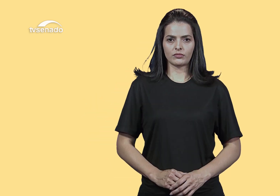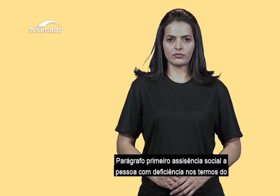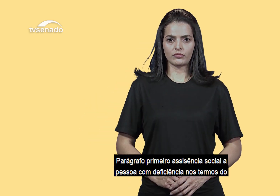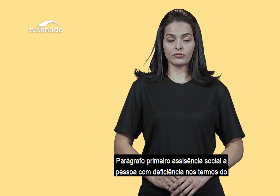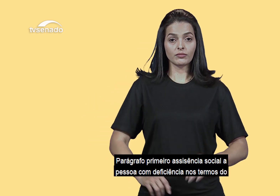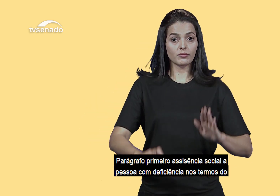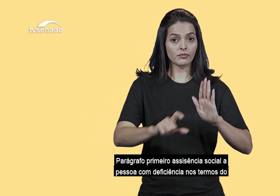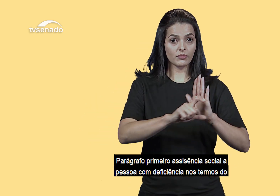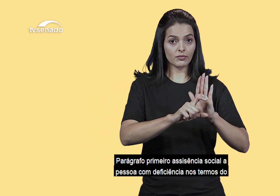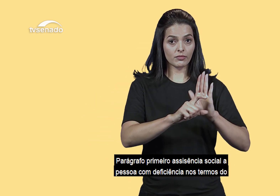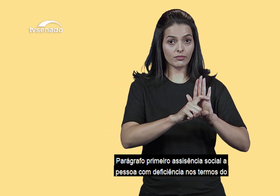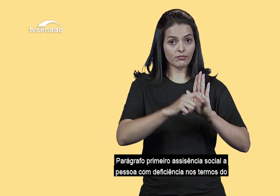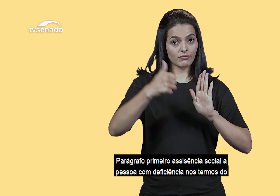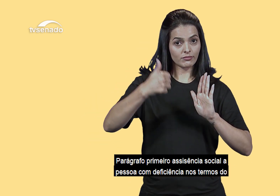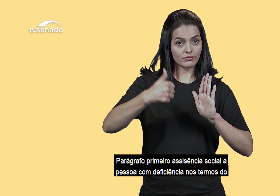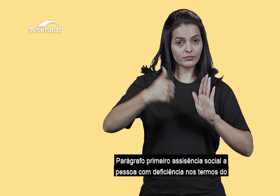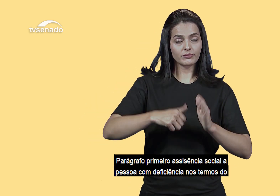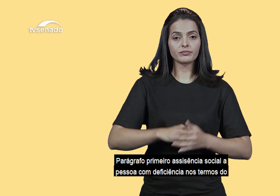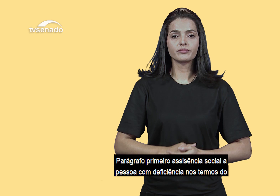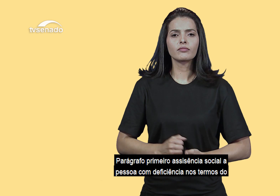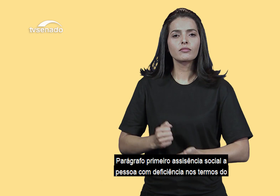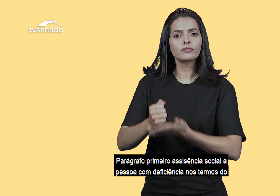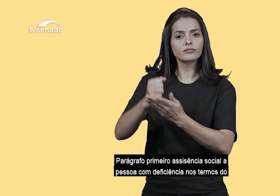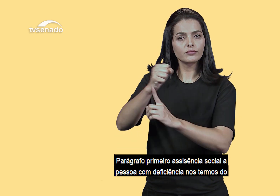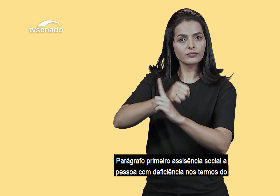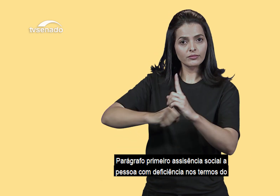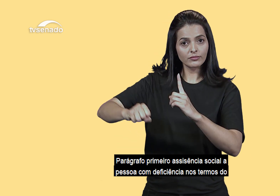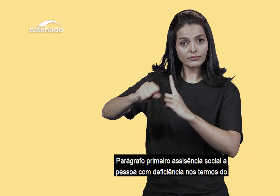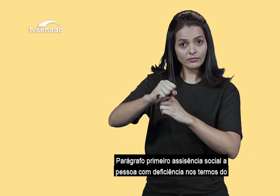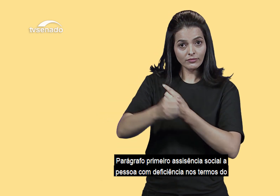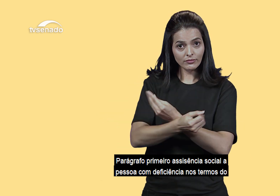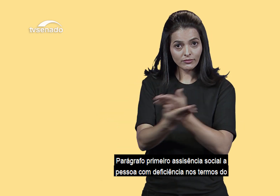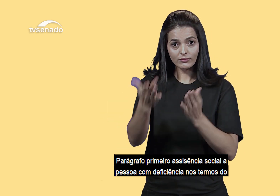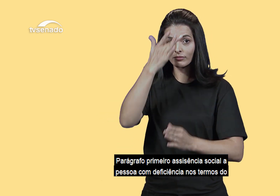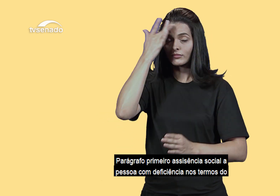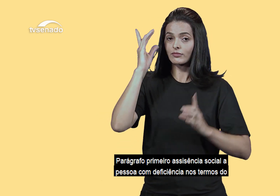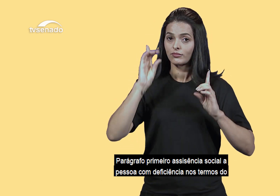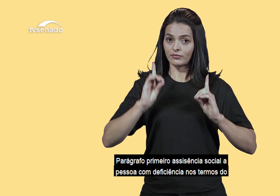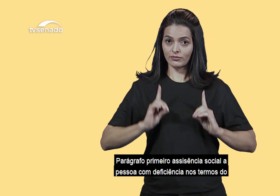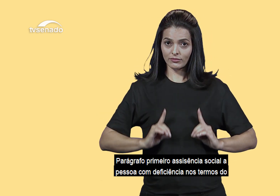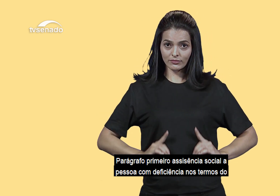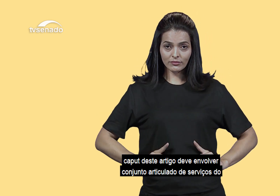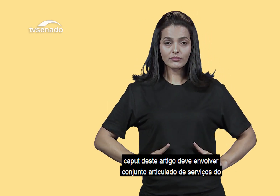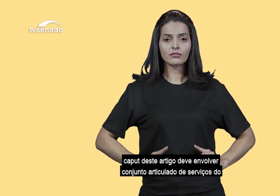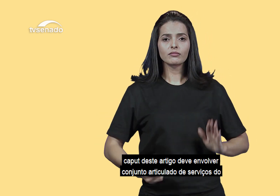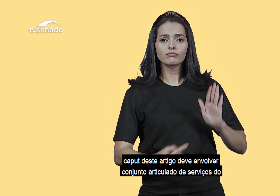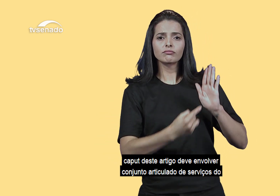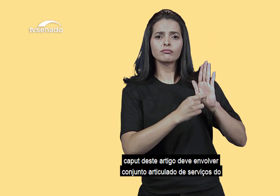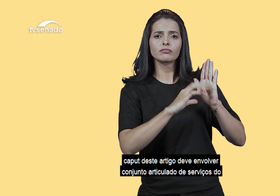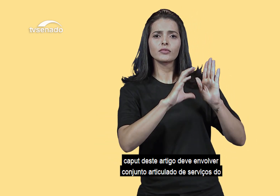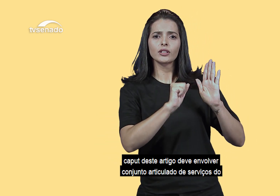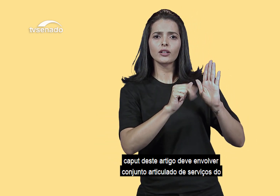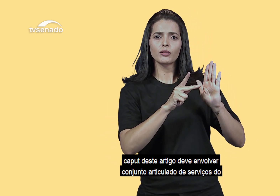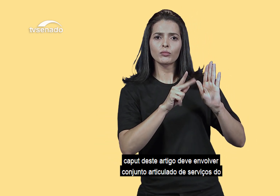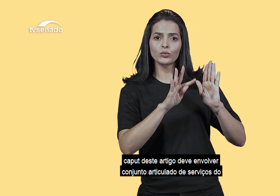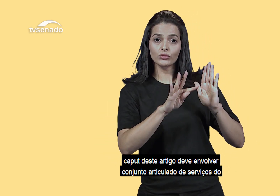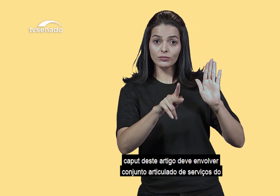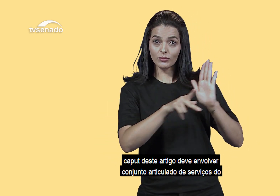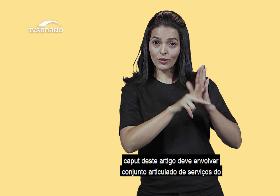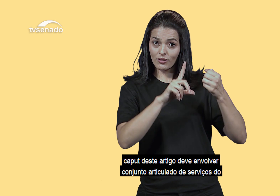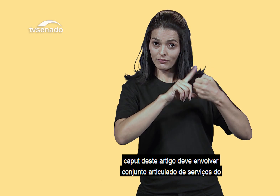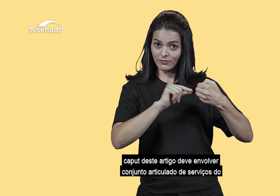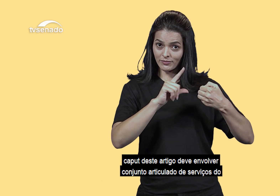Parágrafo 1º A assistência social à pessoa com deficiência, nos termos do caput deste artigo,